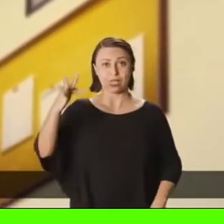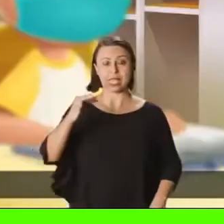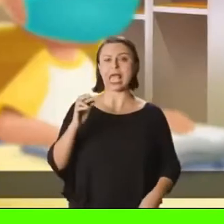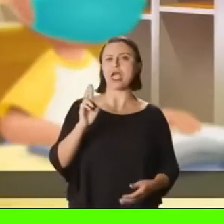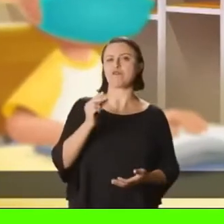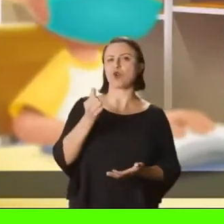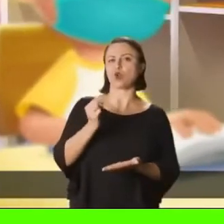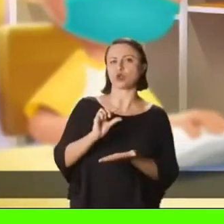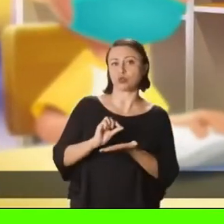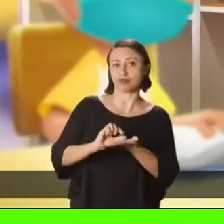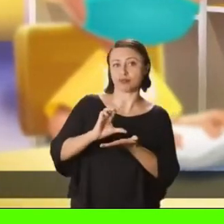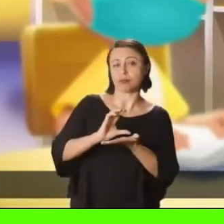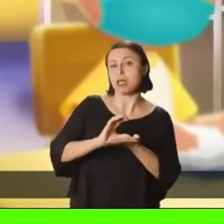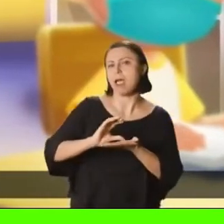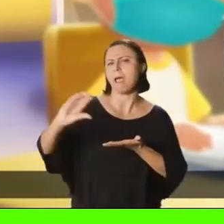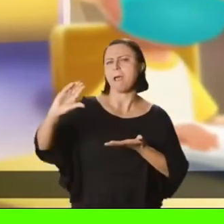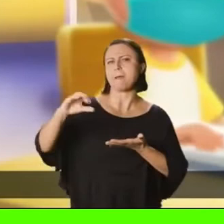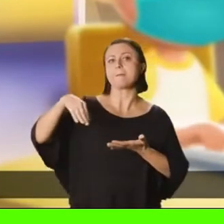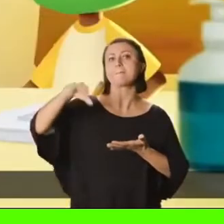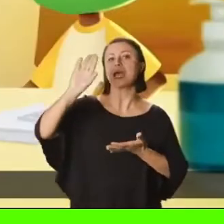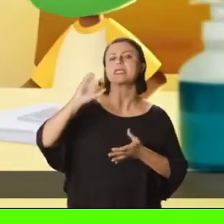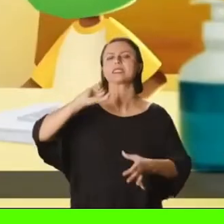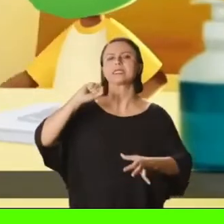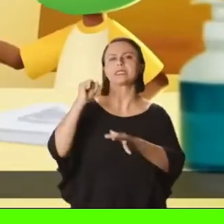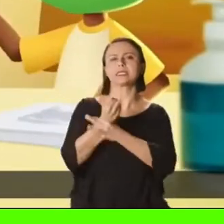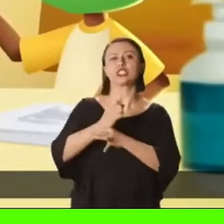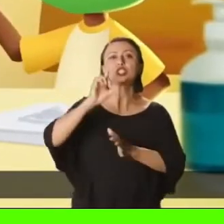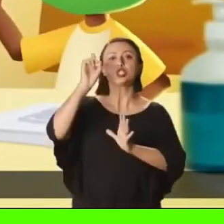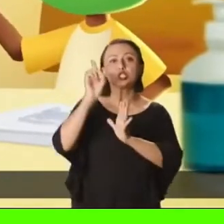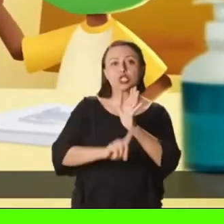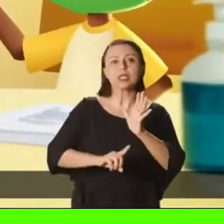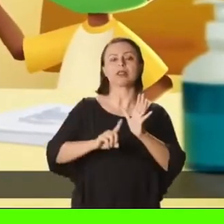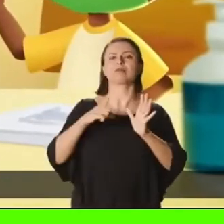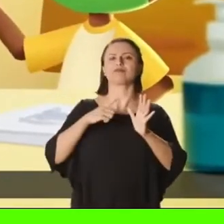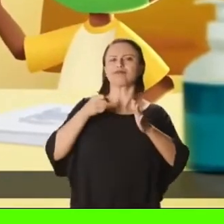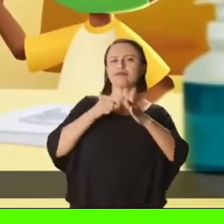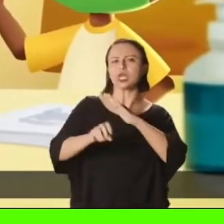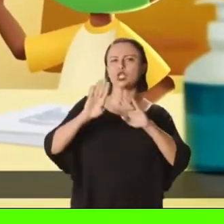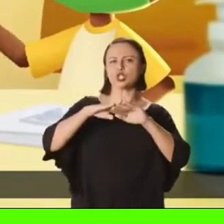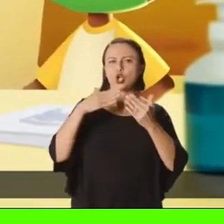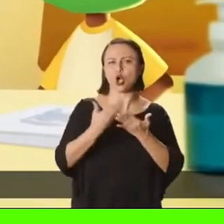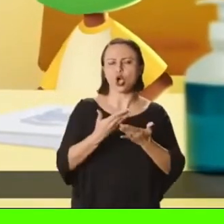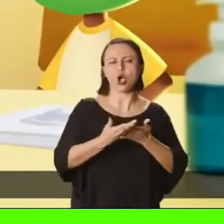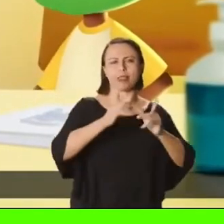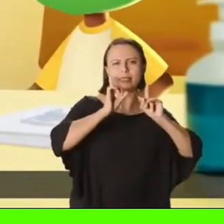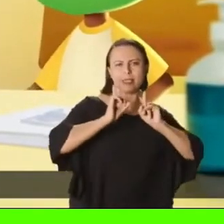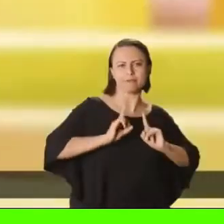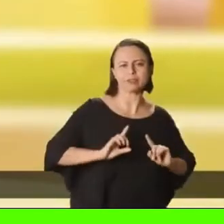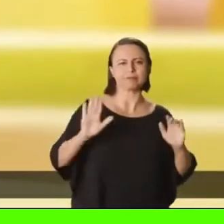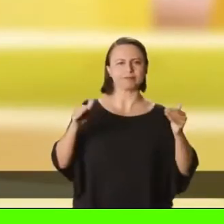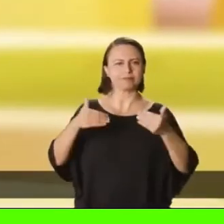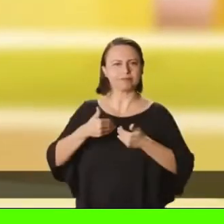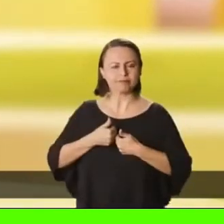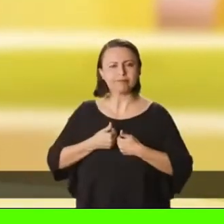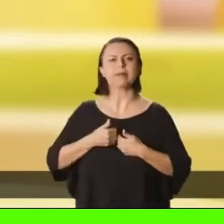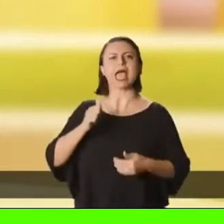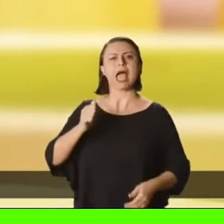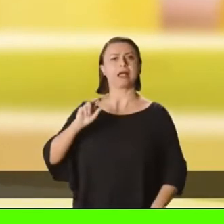reforçará o auxílio para que os sistemas de ensino garantam o atendimento aos estudantes com deficiência, transtorno do espectro autista e aqueles com